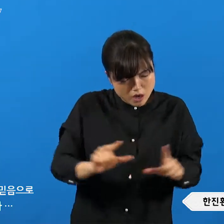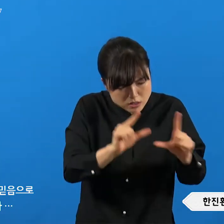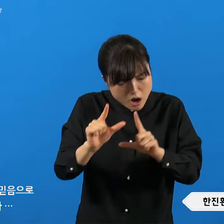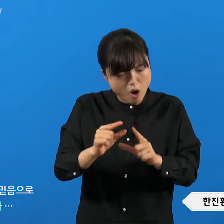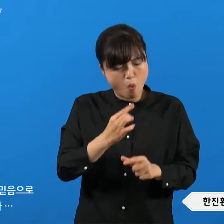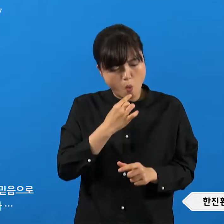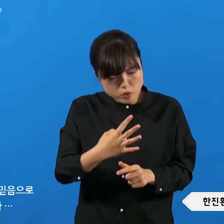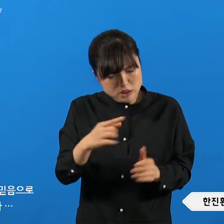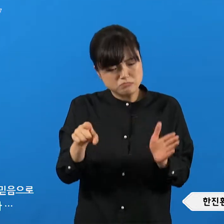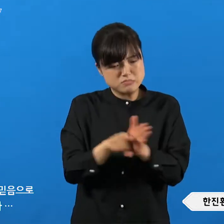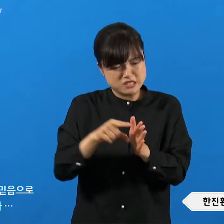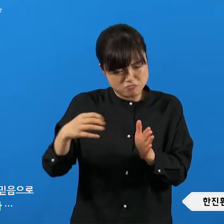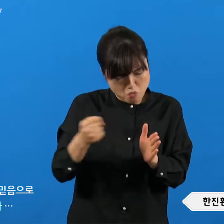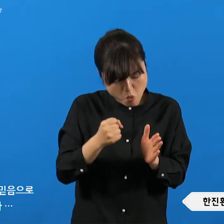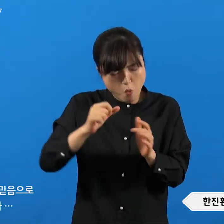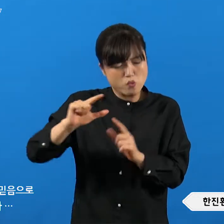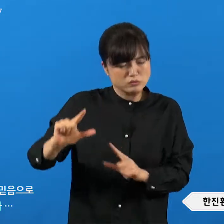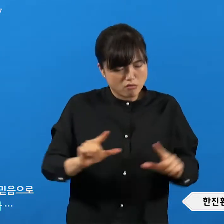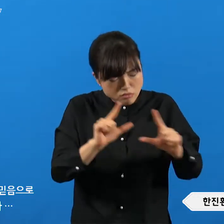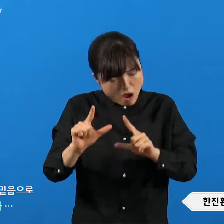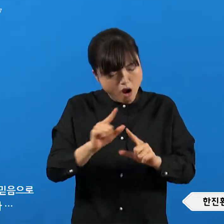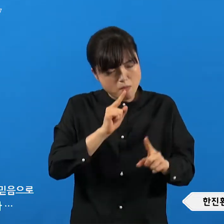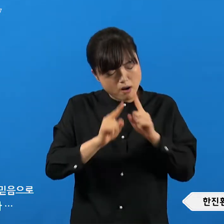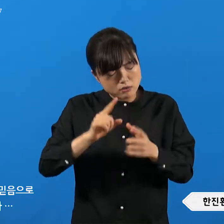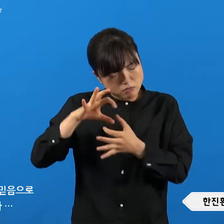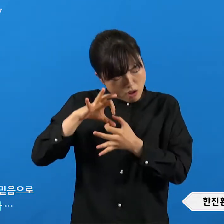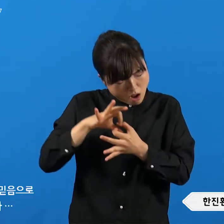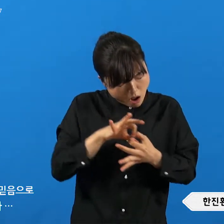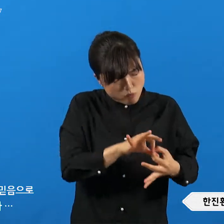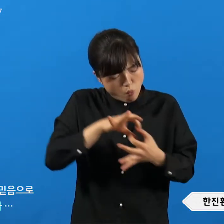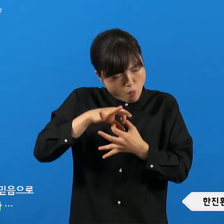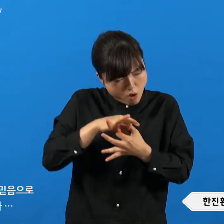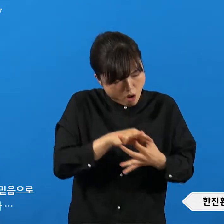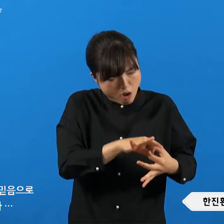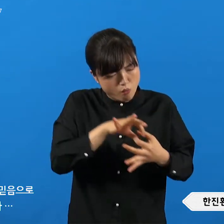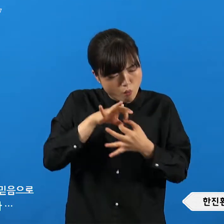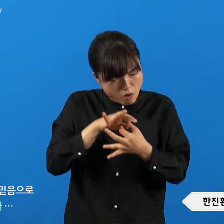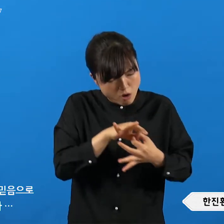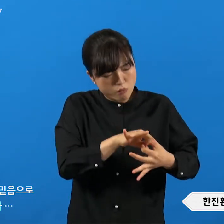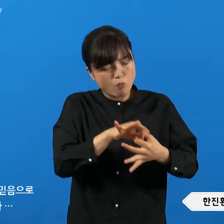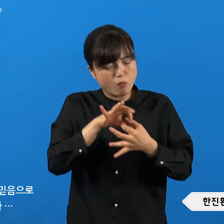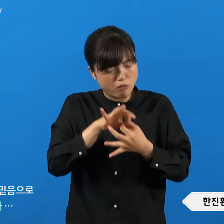살리라. 오직 믿음으로 살 것이다. 믿음으로 살리라.